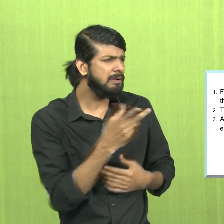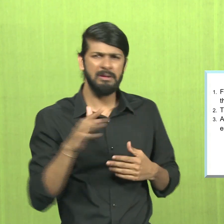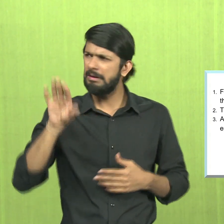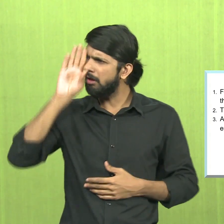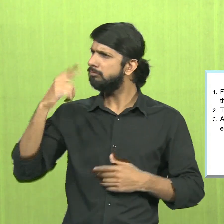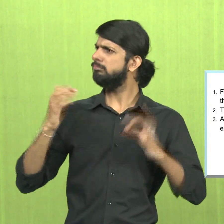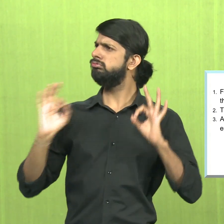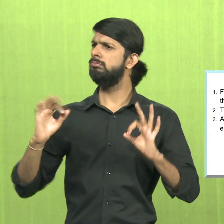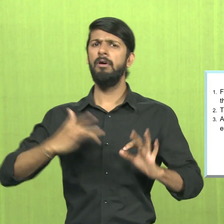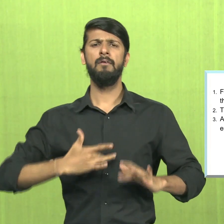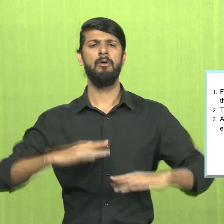और अंग्रेज़